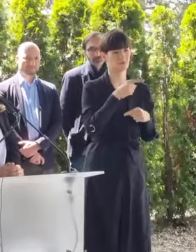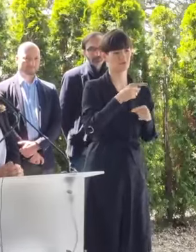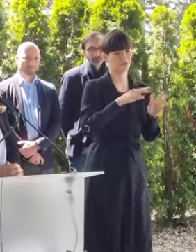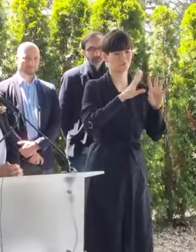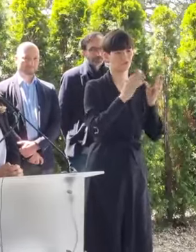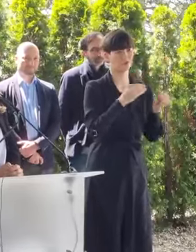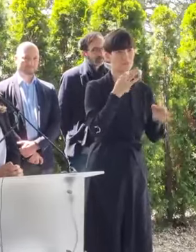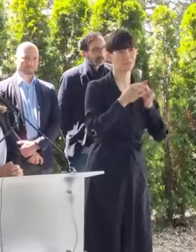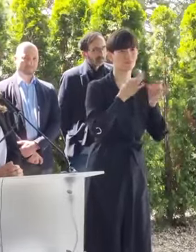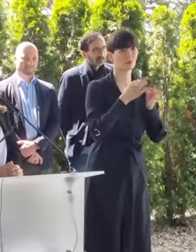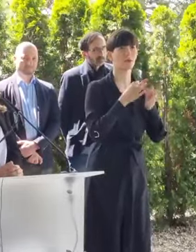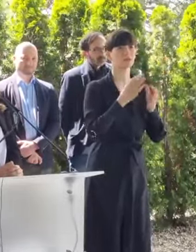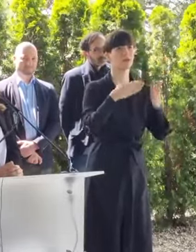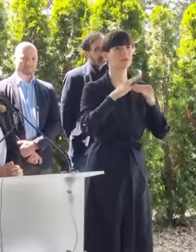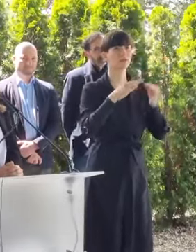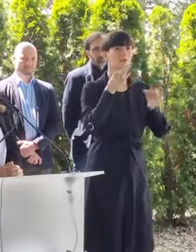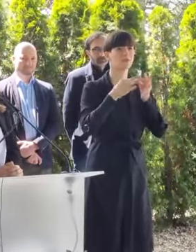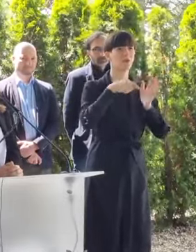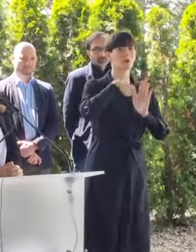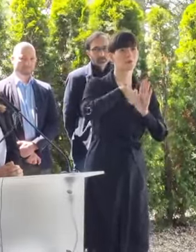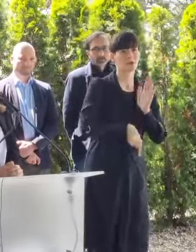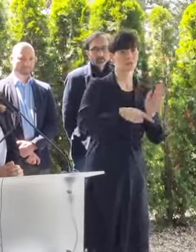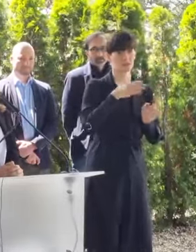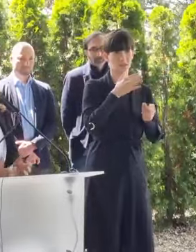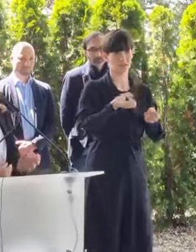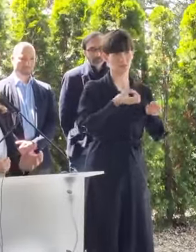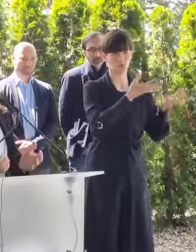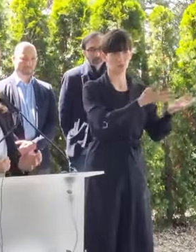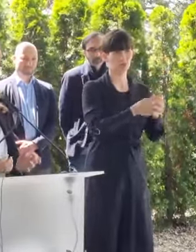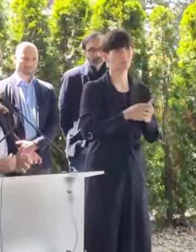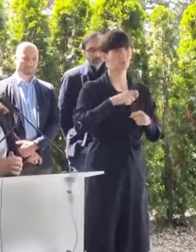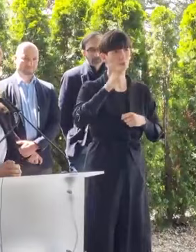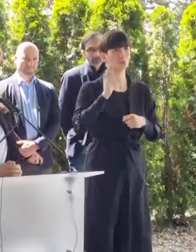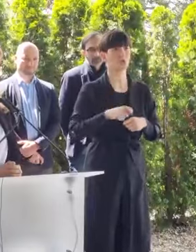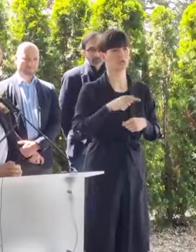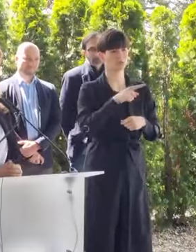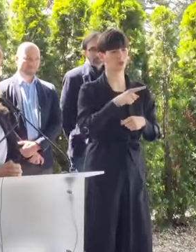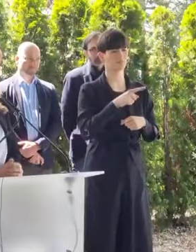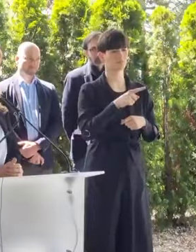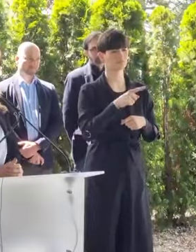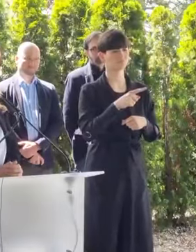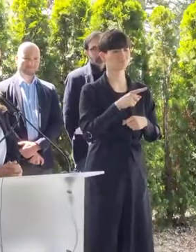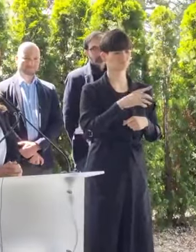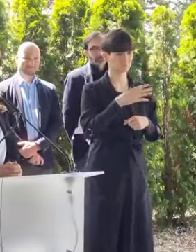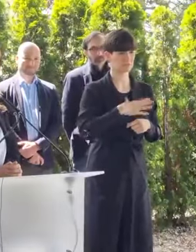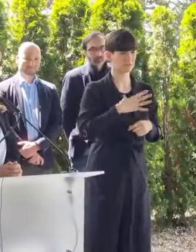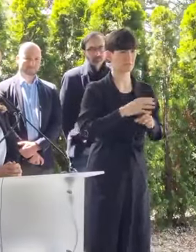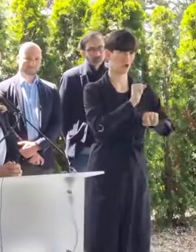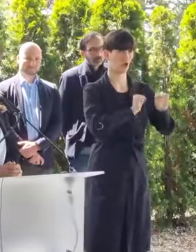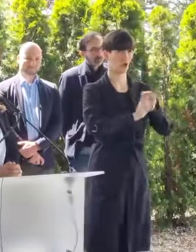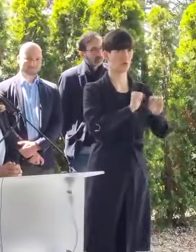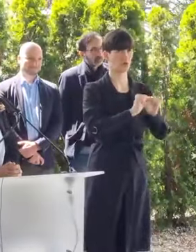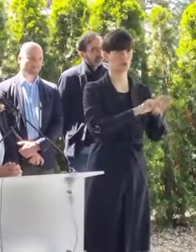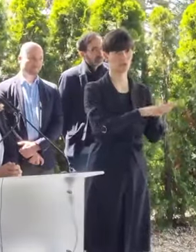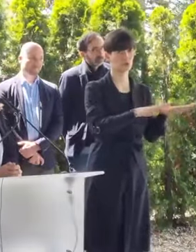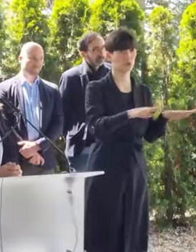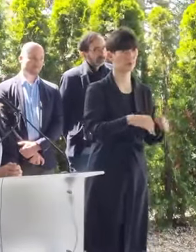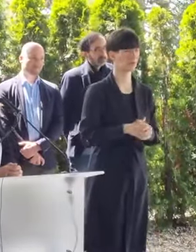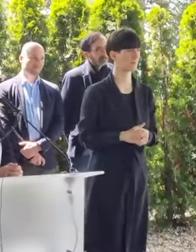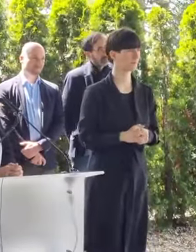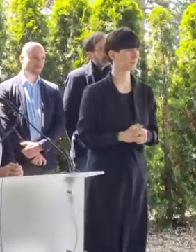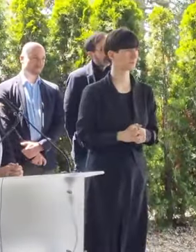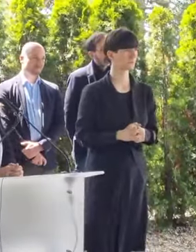tomu uvádzať nebudem. Ukrajina je odhodlaná obrániť svoje územie. To je všetko, to je pointa protiofenzívy. Čo